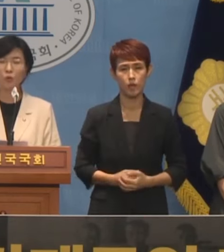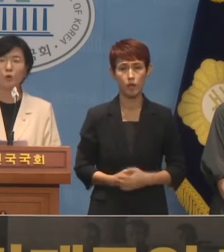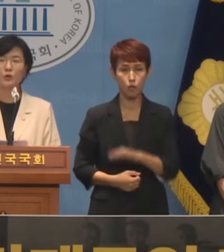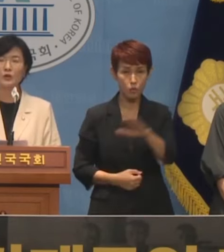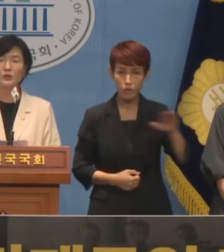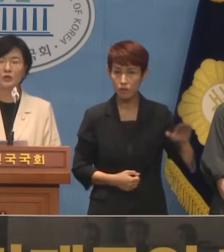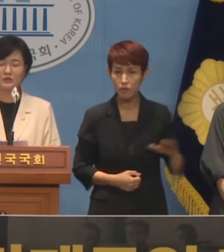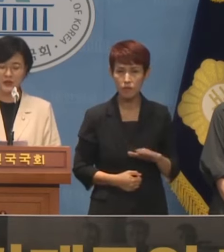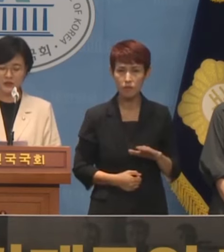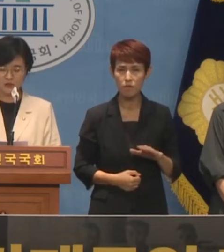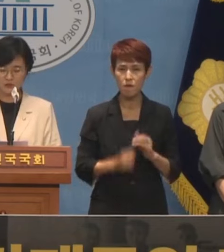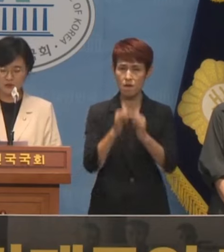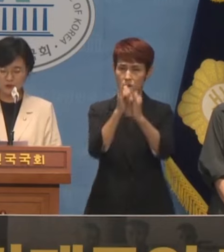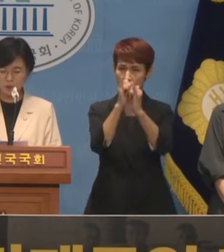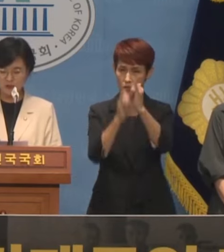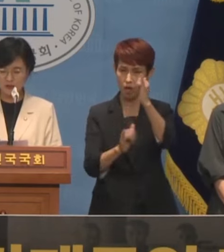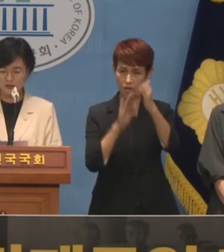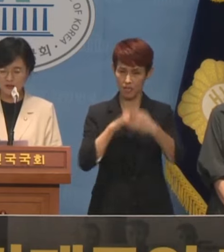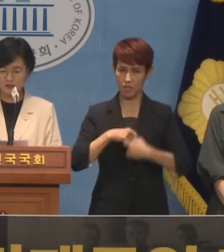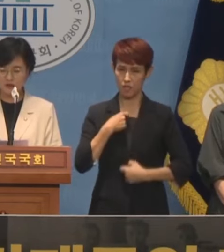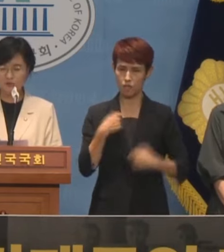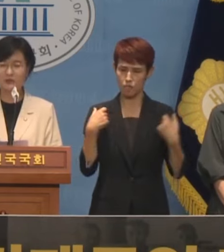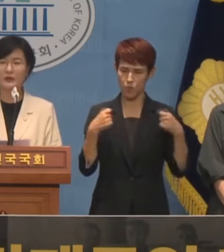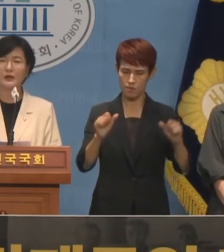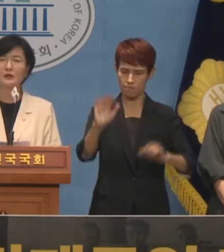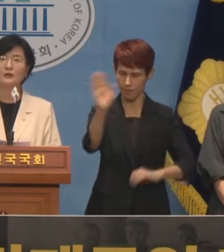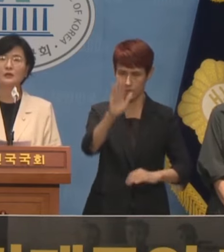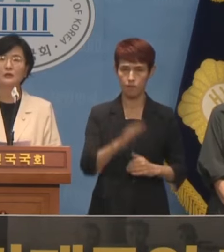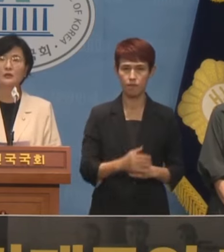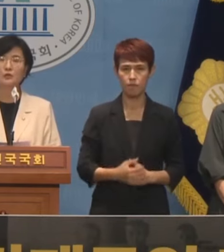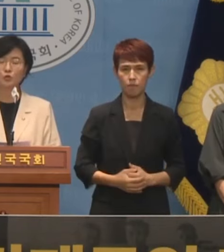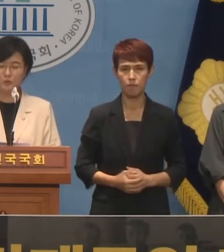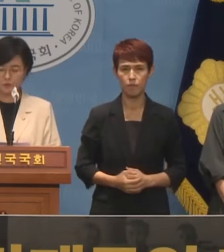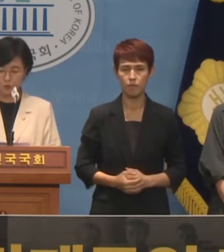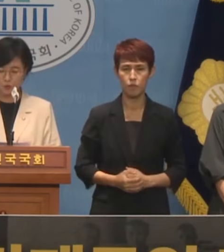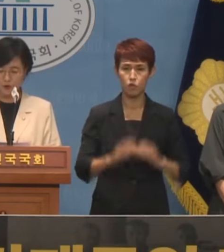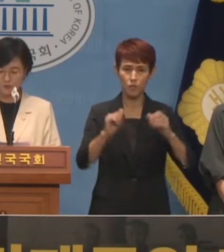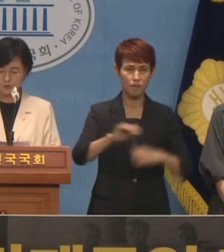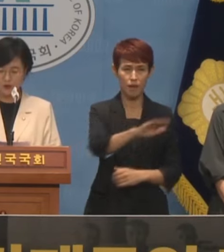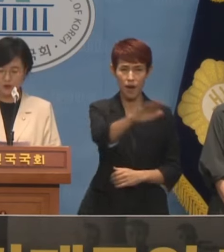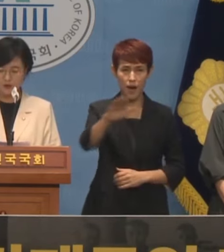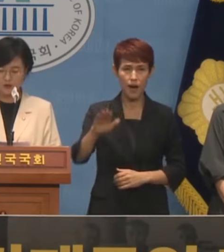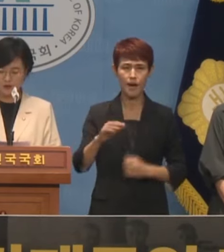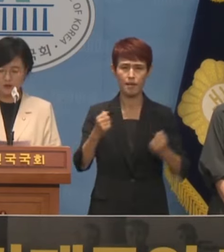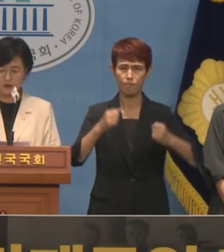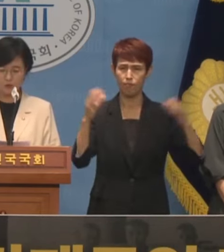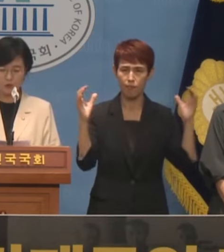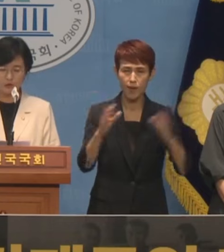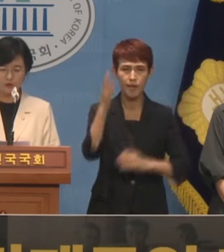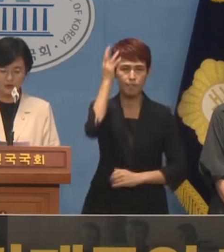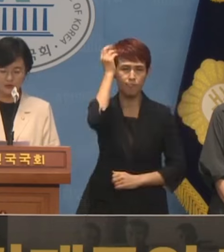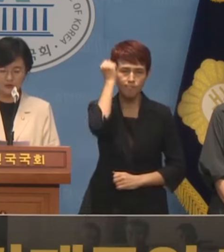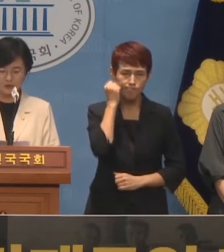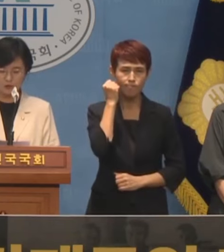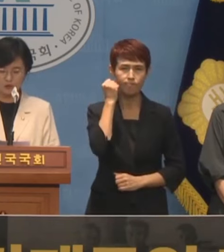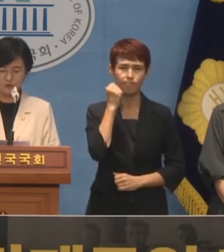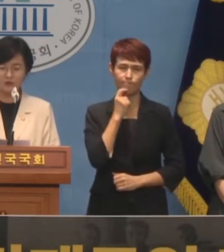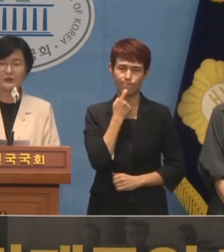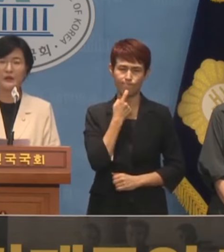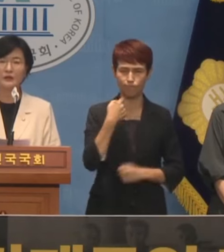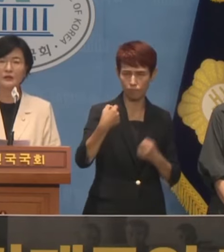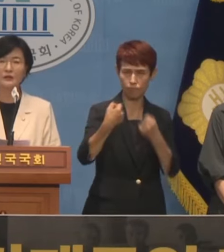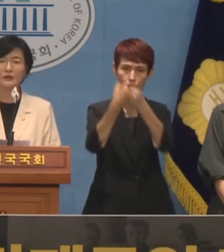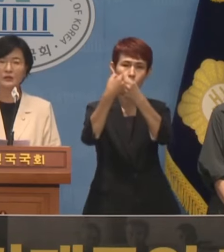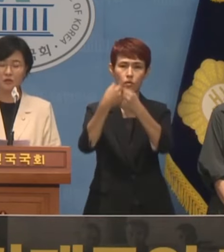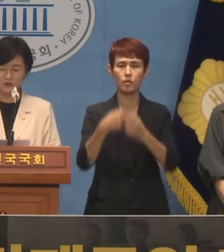결코 역사의 진실을 포기하지 않을 것입니다 국민 모두 함께 기억하고 끝까지 싸울